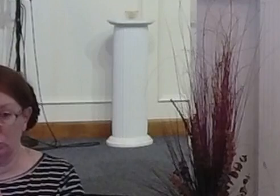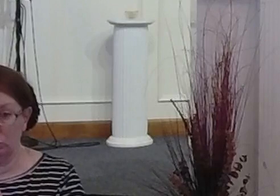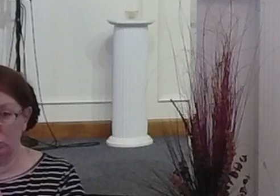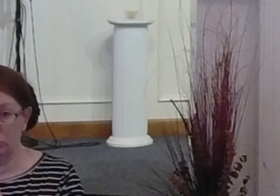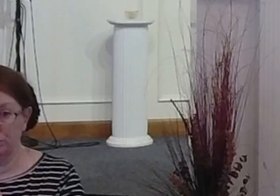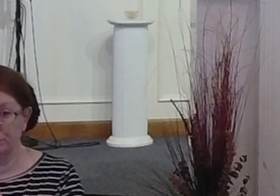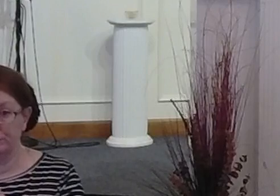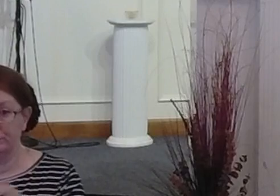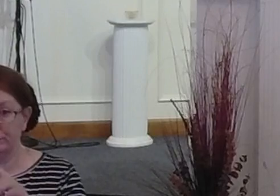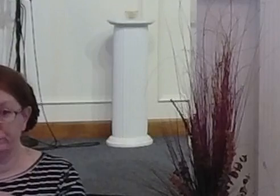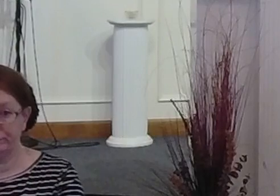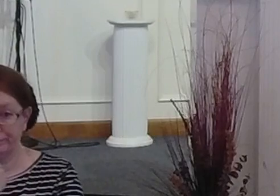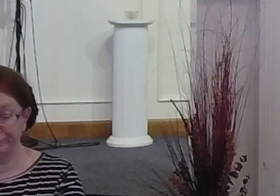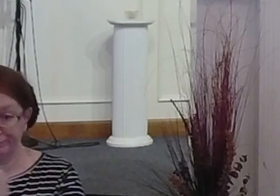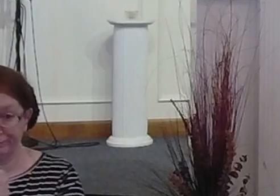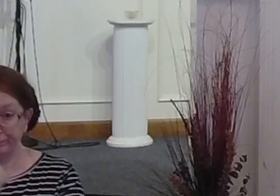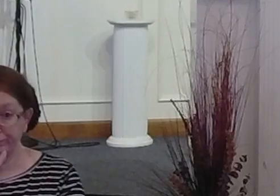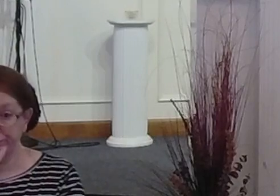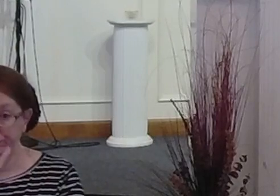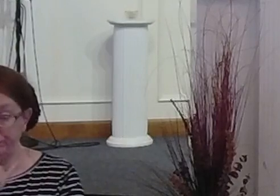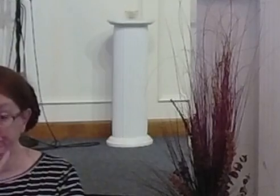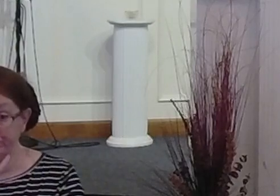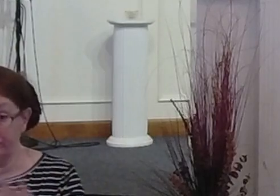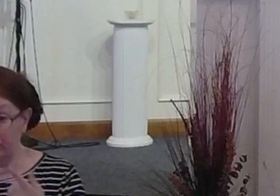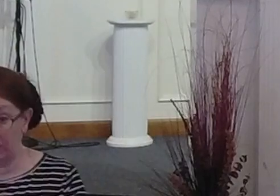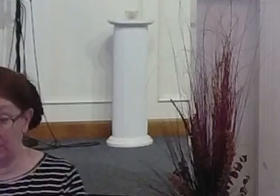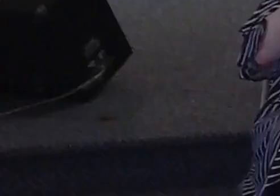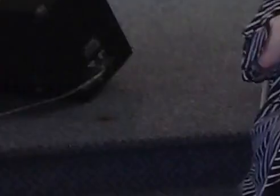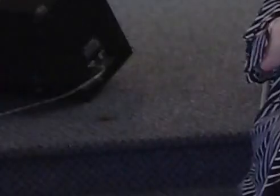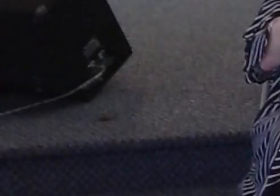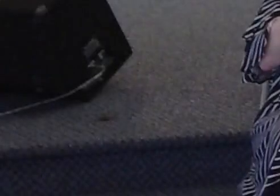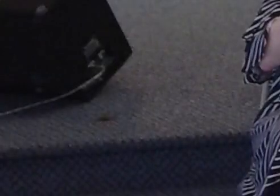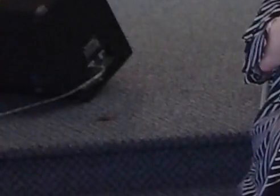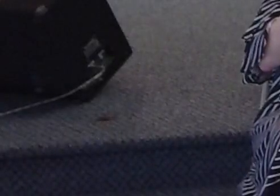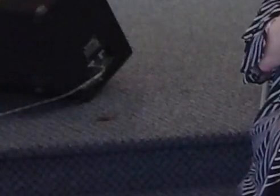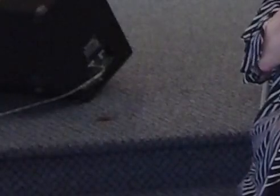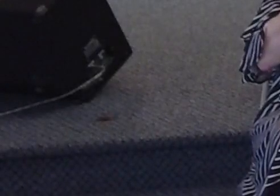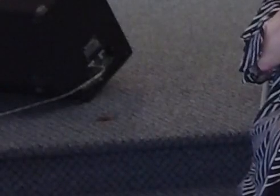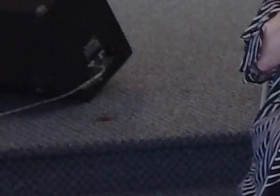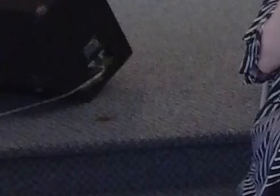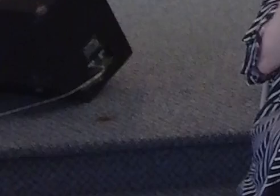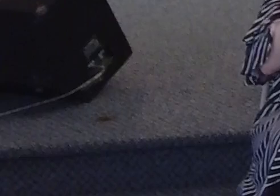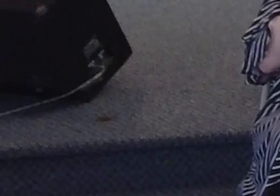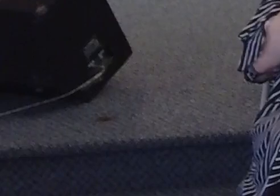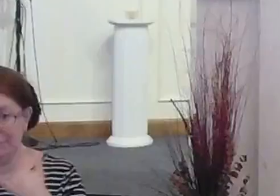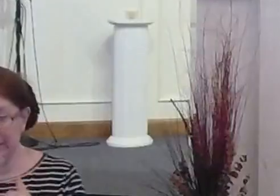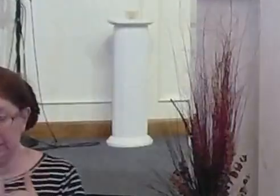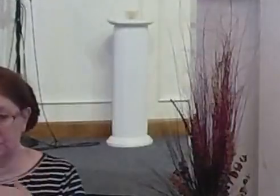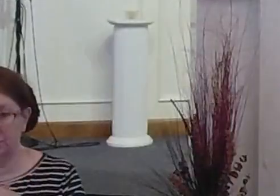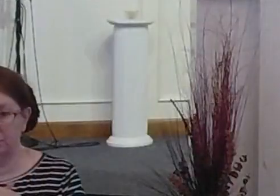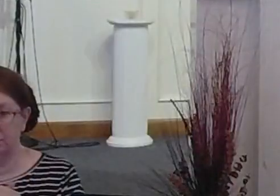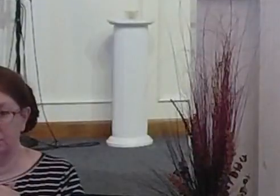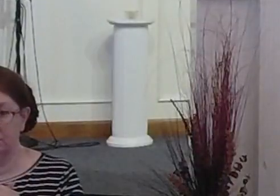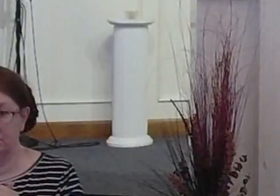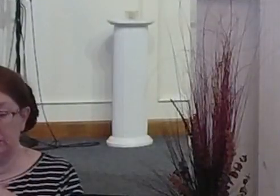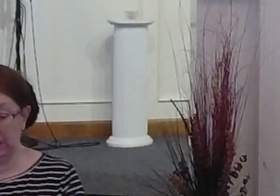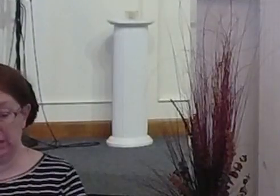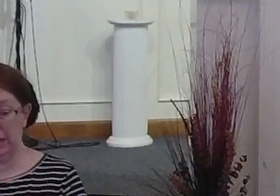generaciones y el tiempo, vemos a hombres fieles como Isaac, Jacob y Moisés. Digan, Abraham hizo